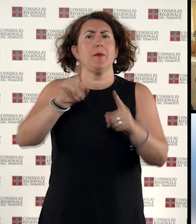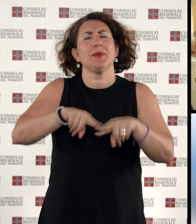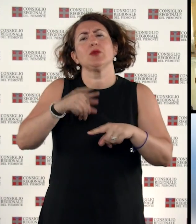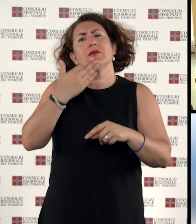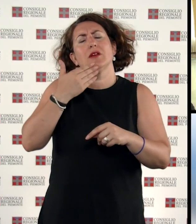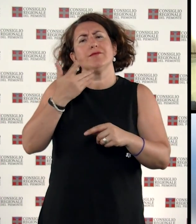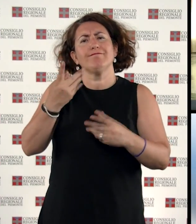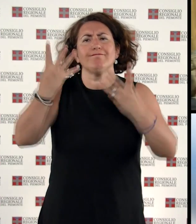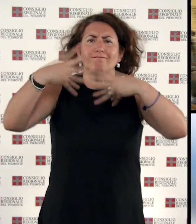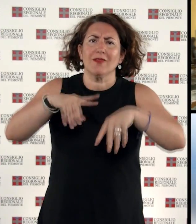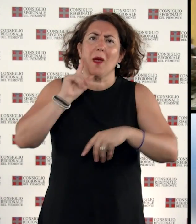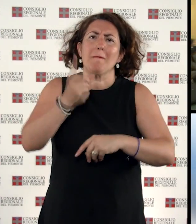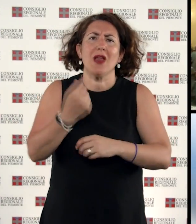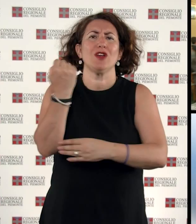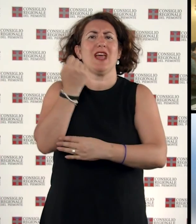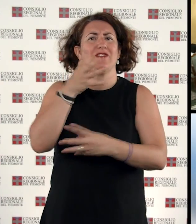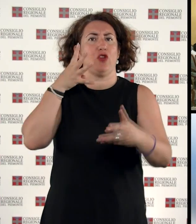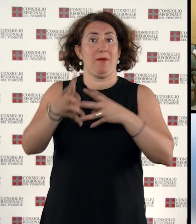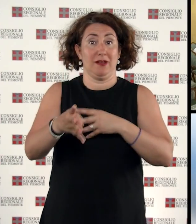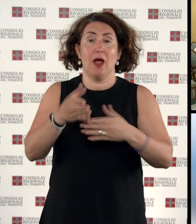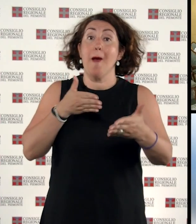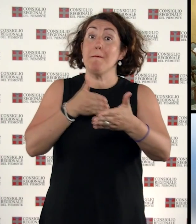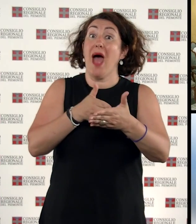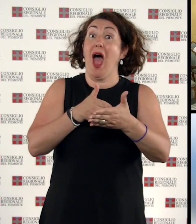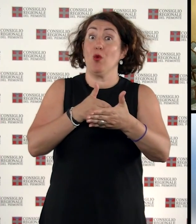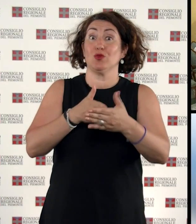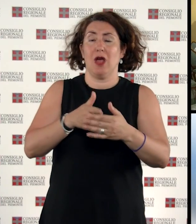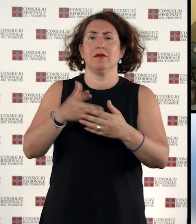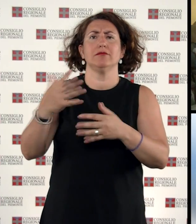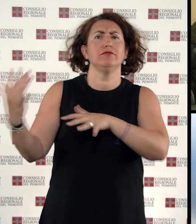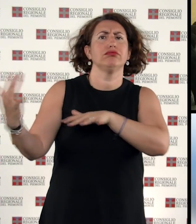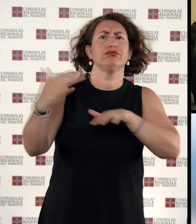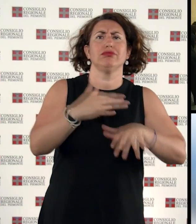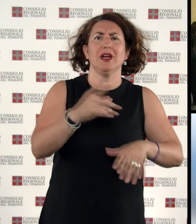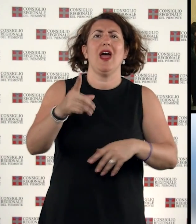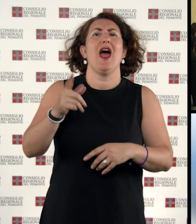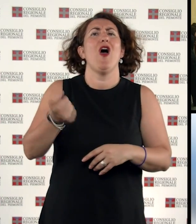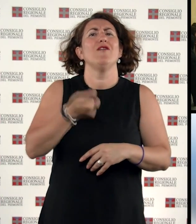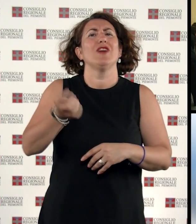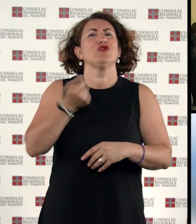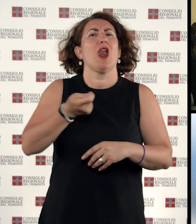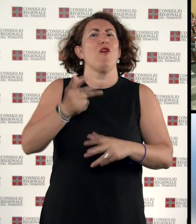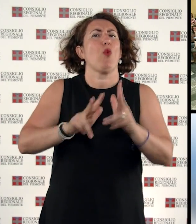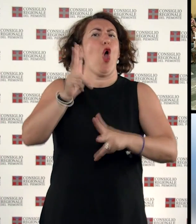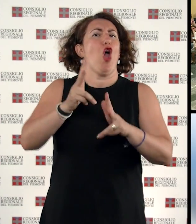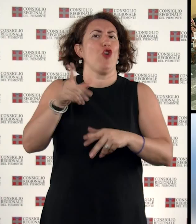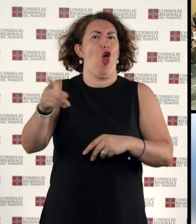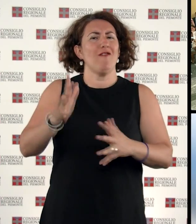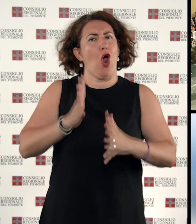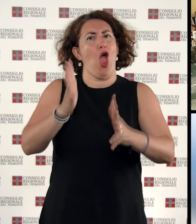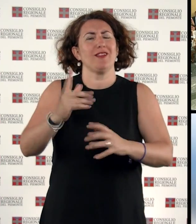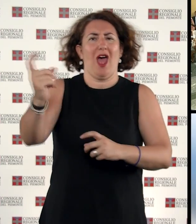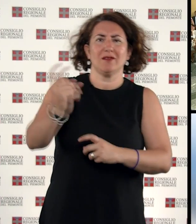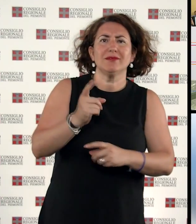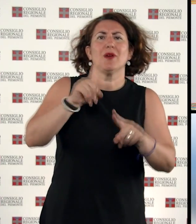psichiatrici. In una pausa dei lavori ha ricevuto una delegazione di vigili del fuoco volontari e i rappresentanti delle associazioni che si occupano delle